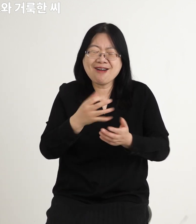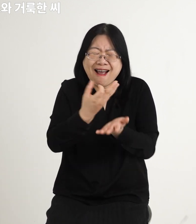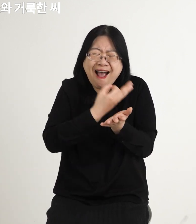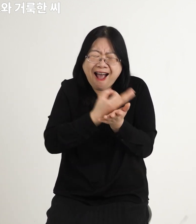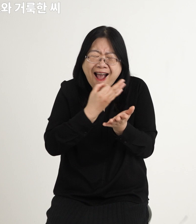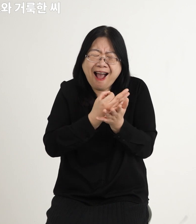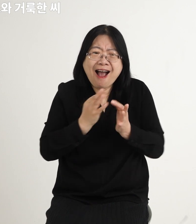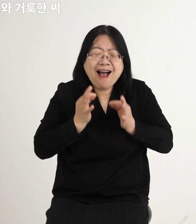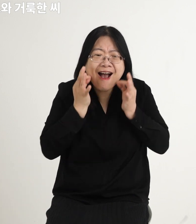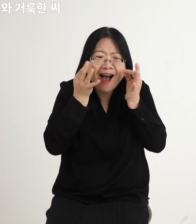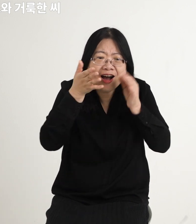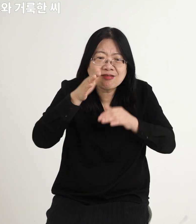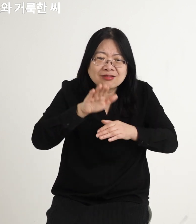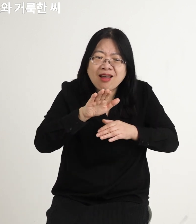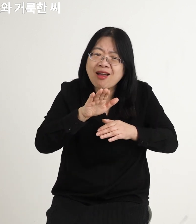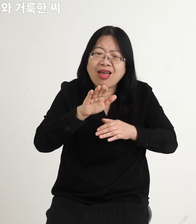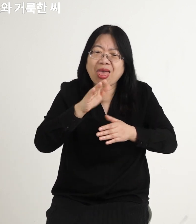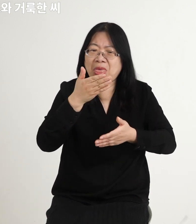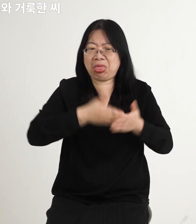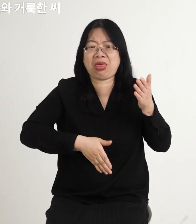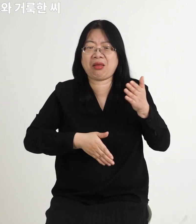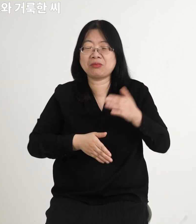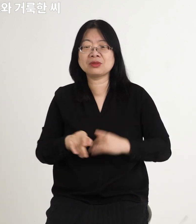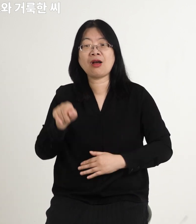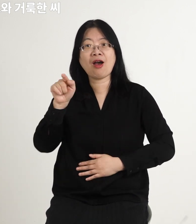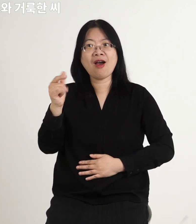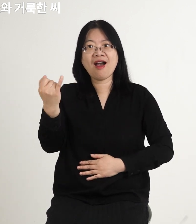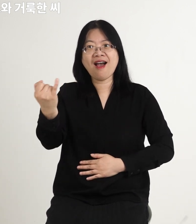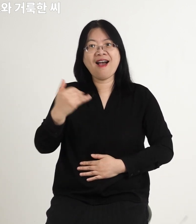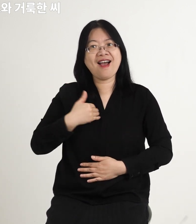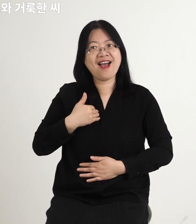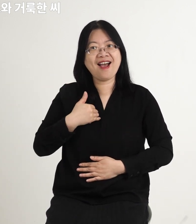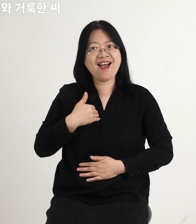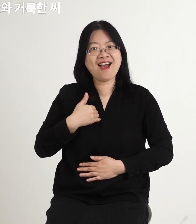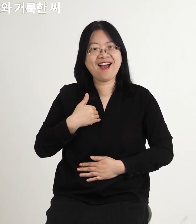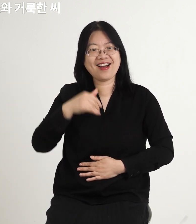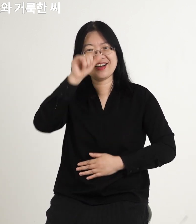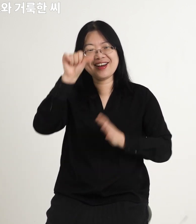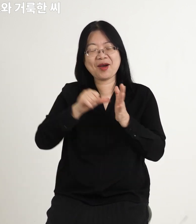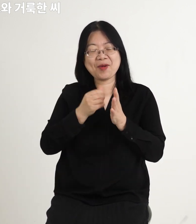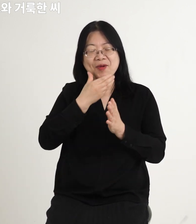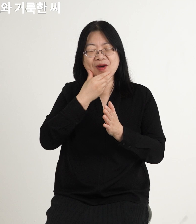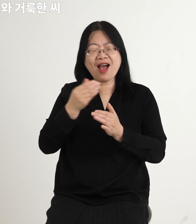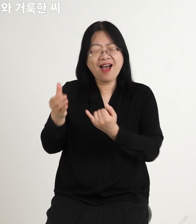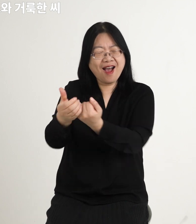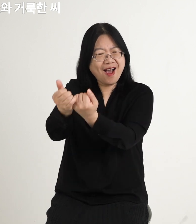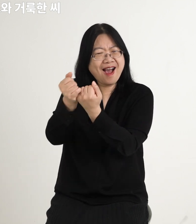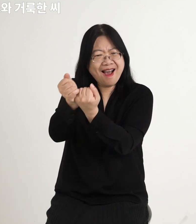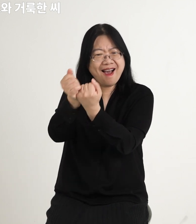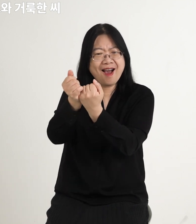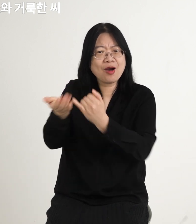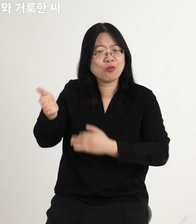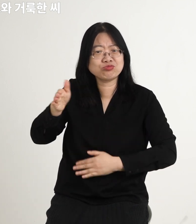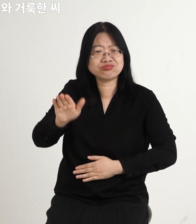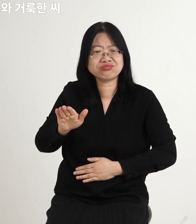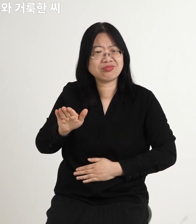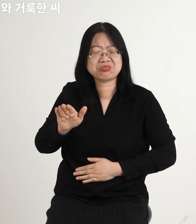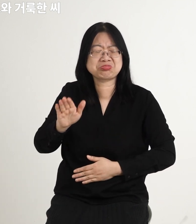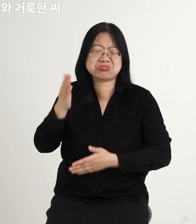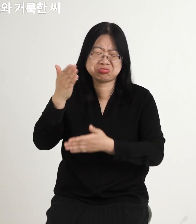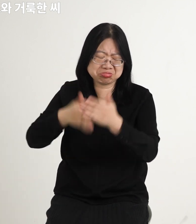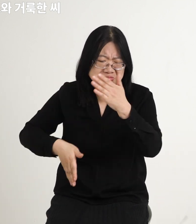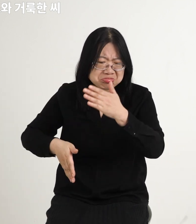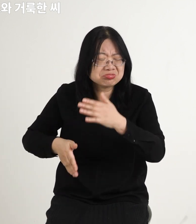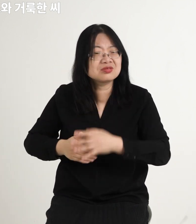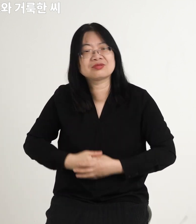아니더라고요. 저 여자가 내 인생을 행복하게 해줄 것이다 붙잡았는데 또 그것도